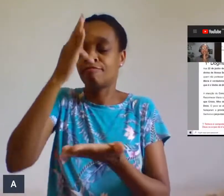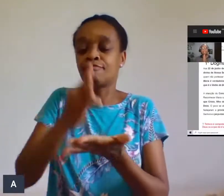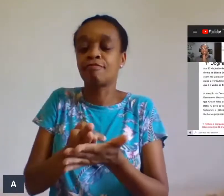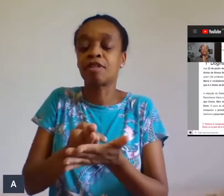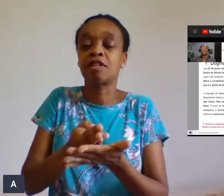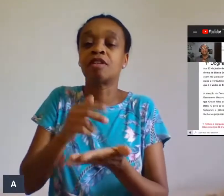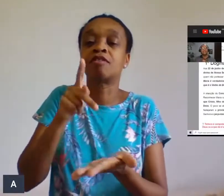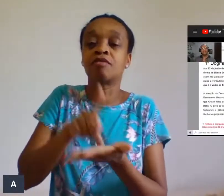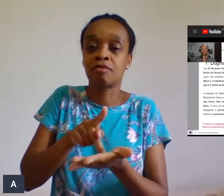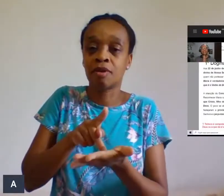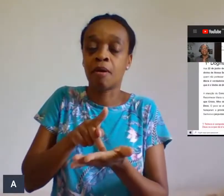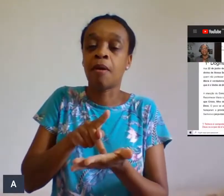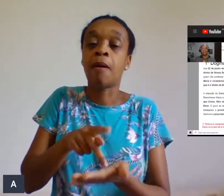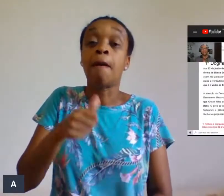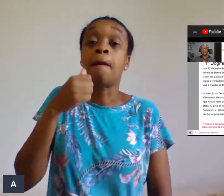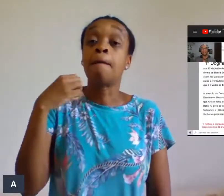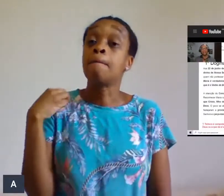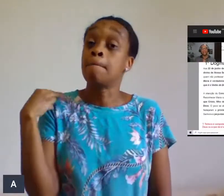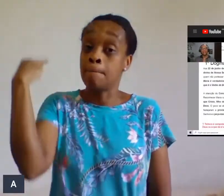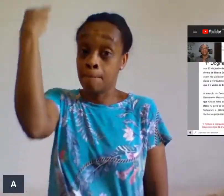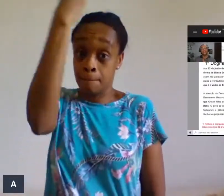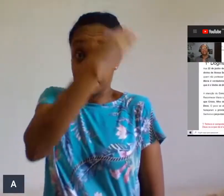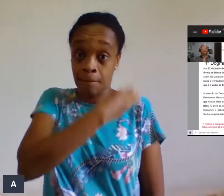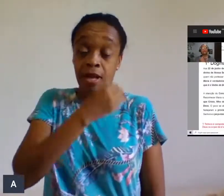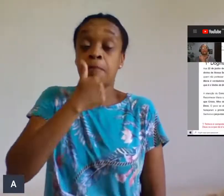Maria é mãe de Deus.